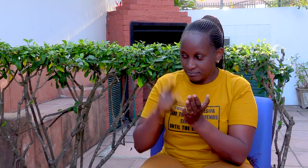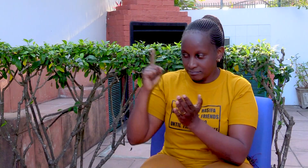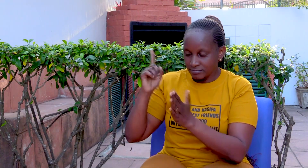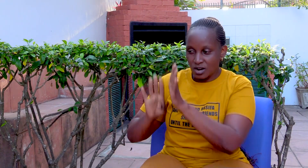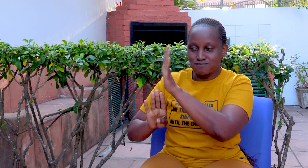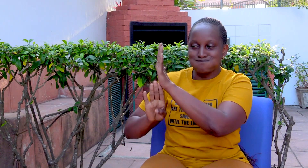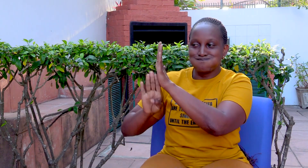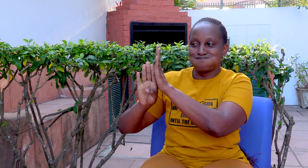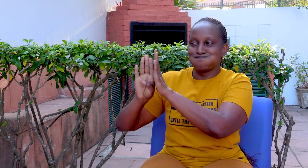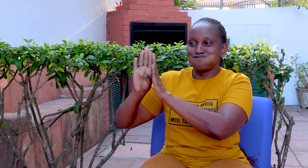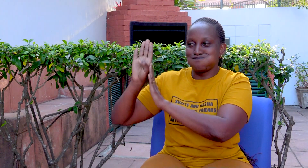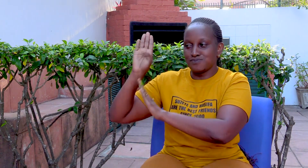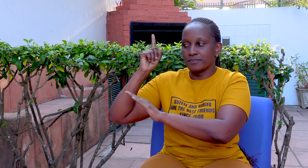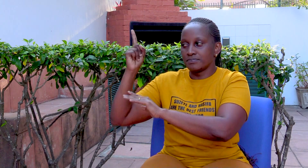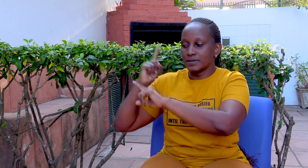CIFA.